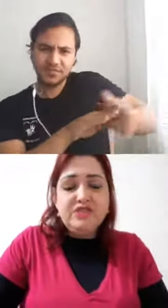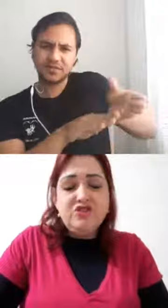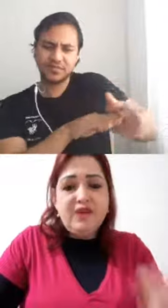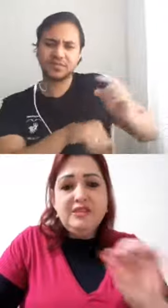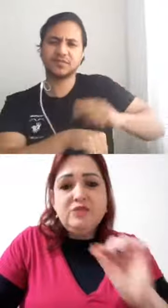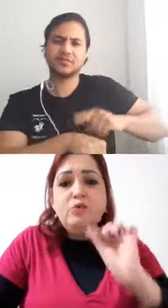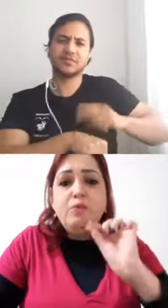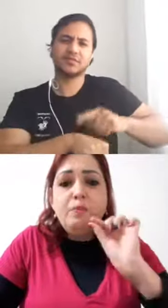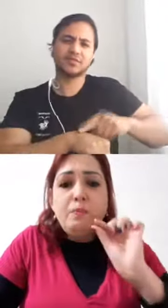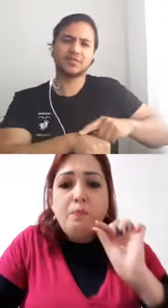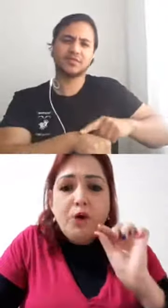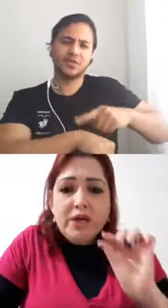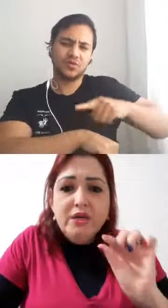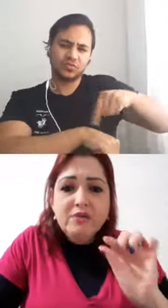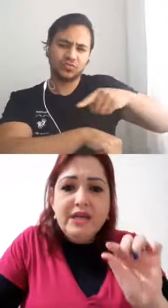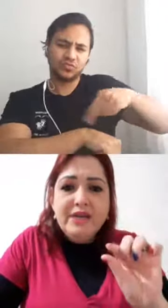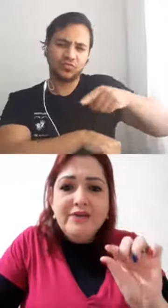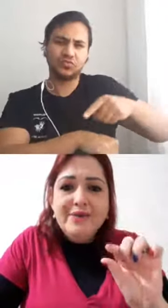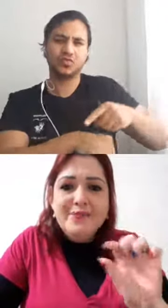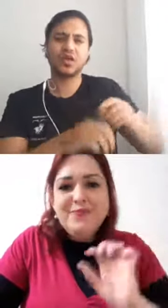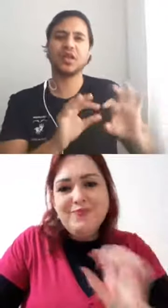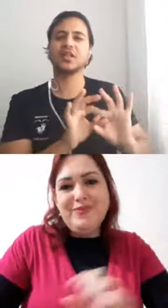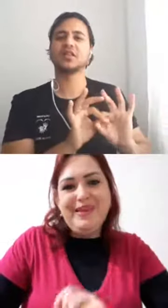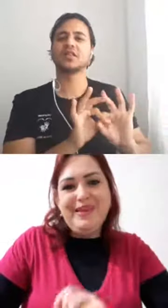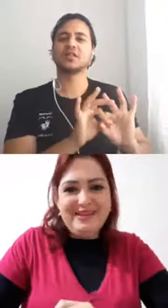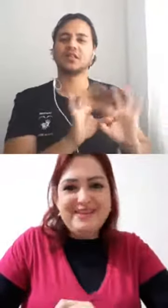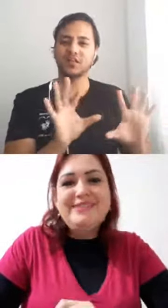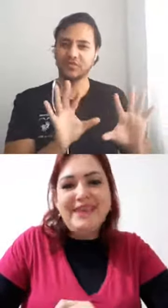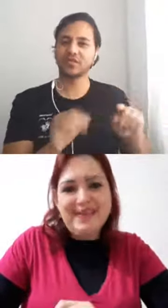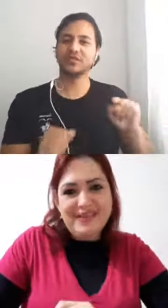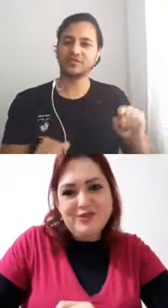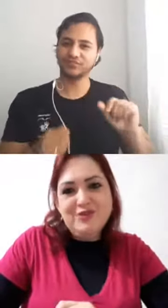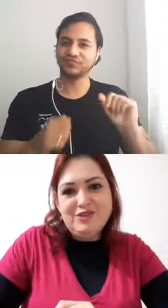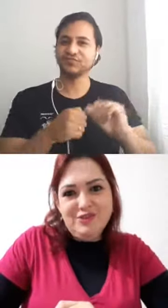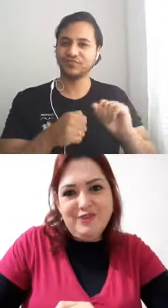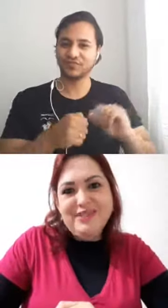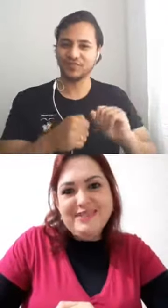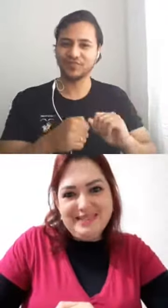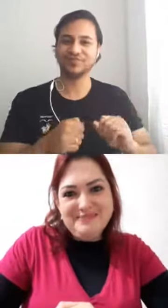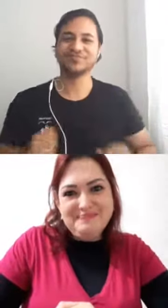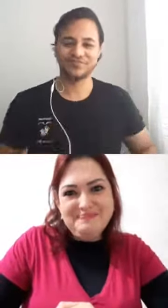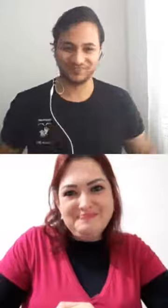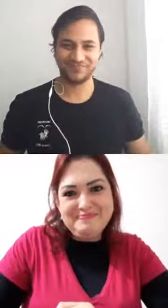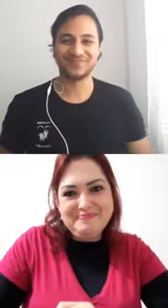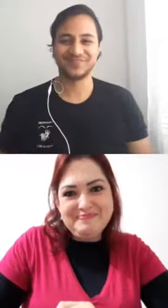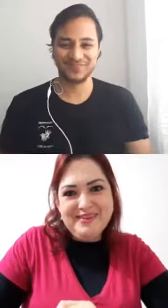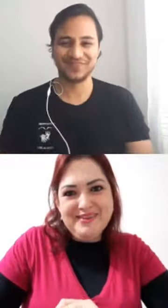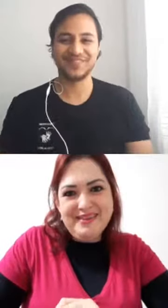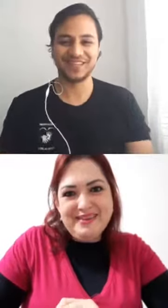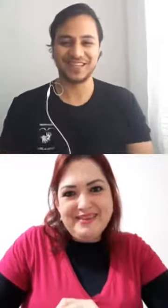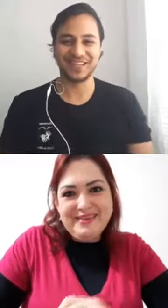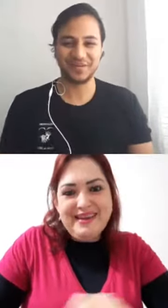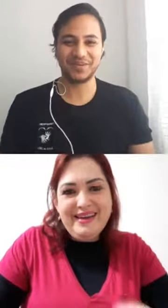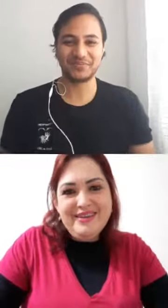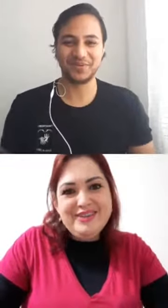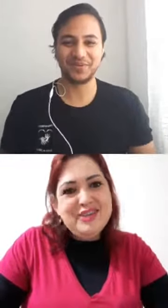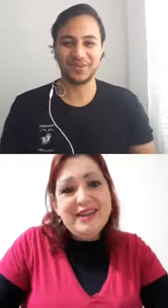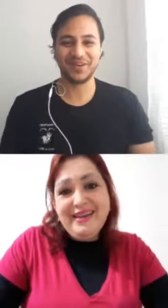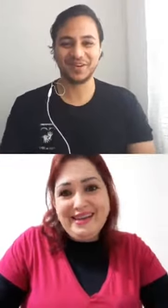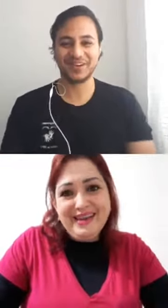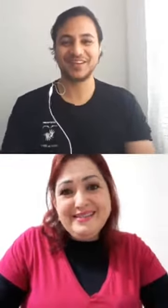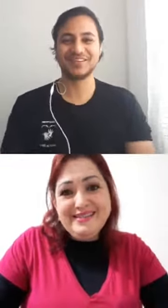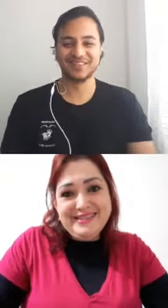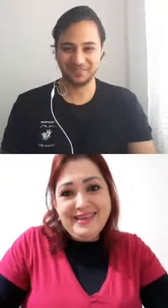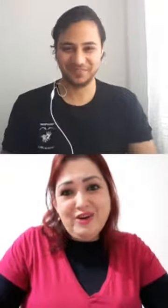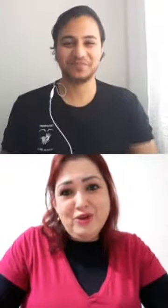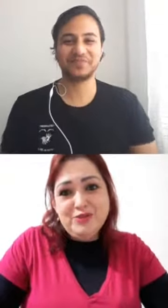você tivesse um pouquinho livre, era isso que a gente fazia. Né? Exatamente, Acho muito que bem